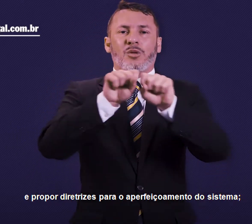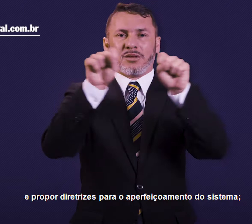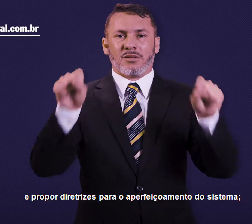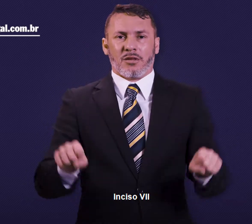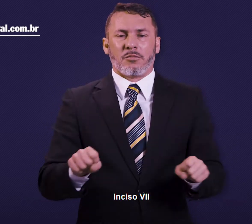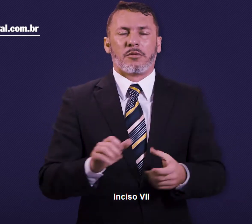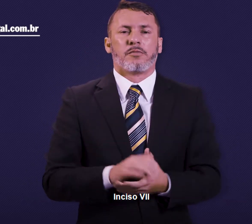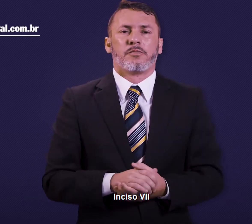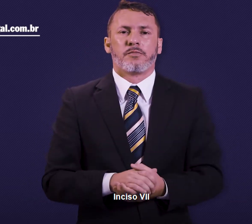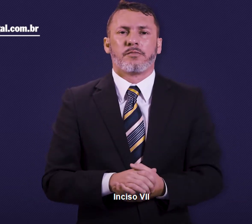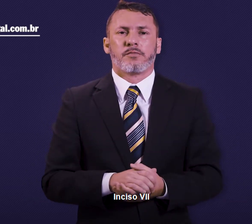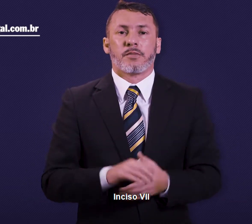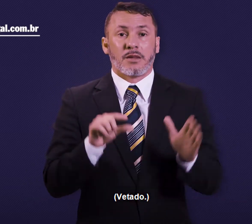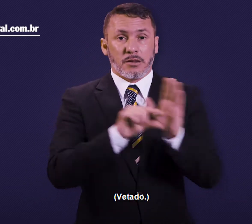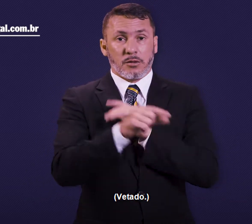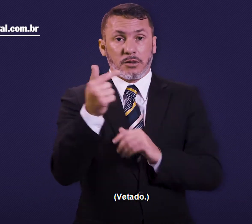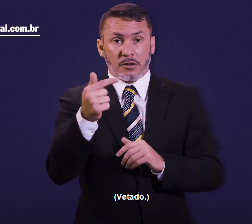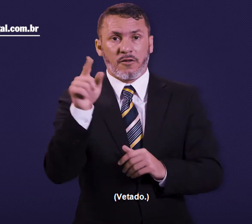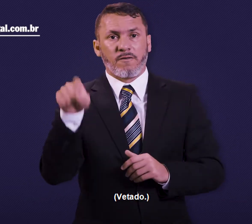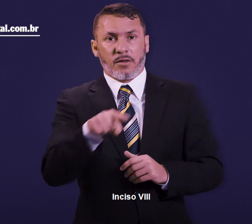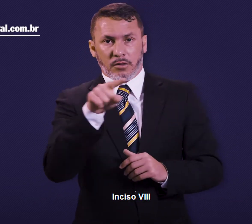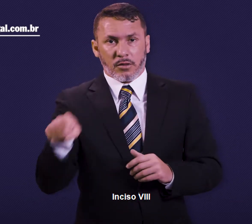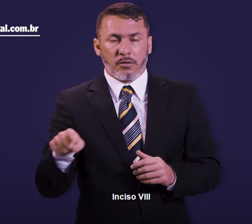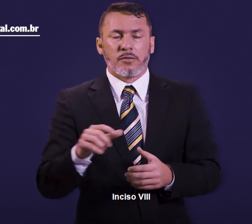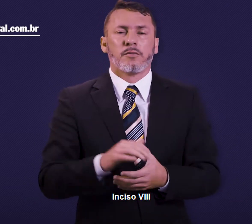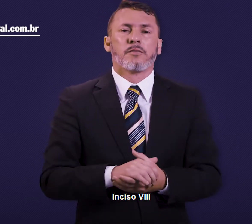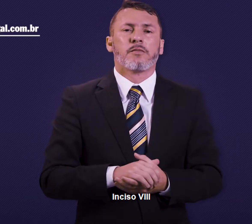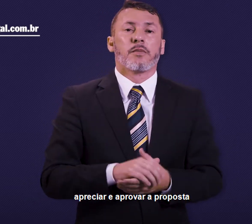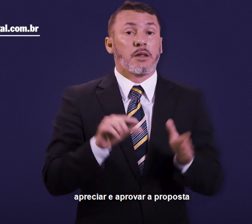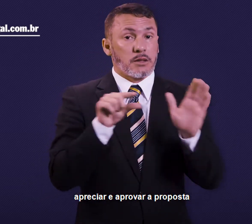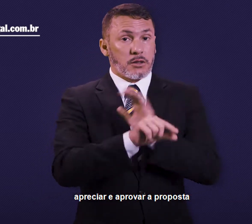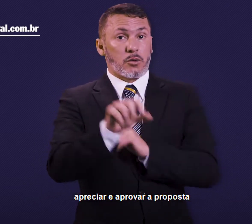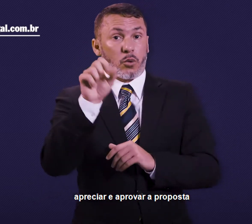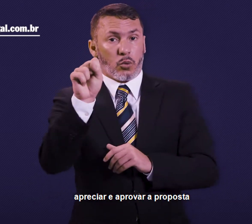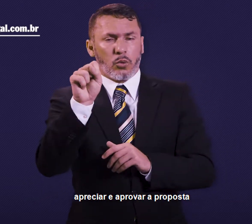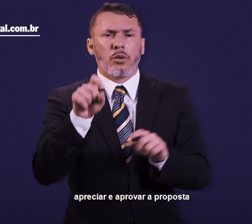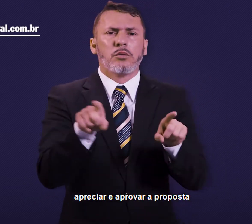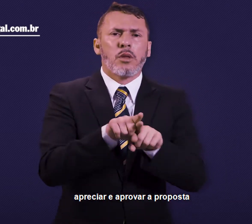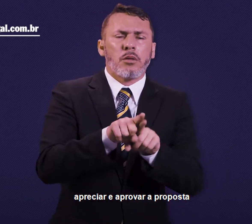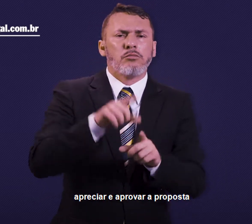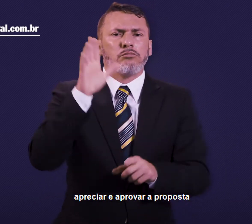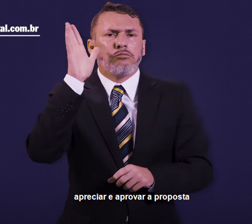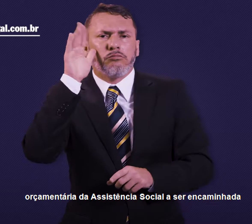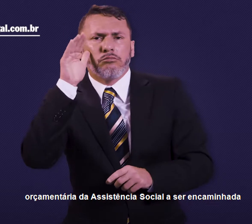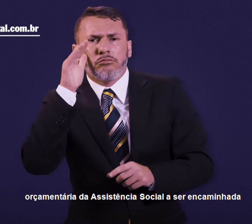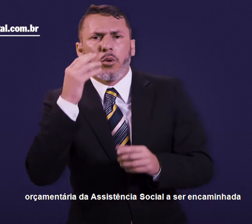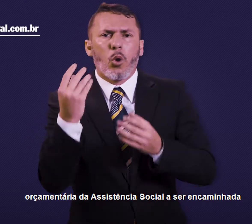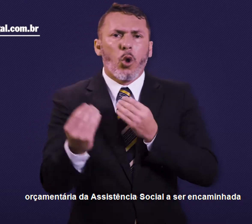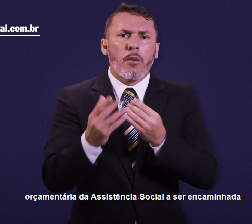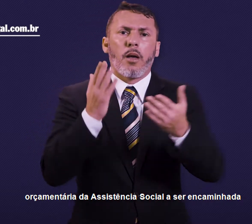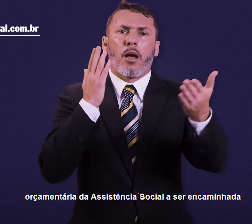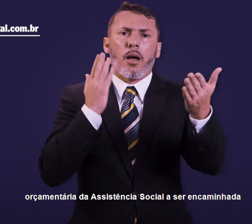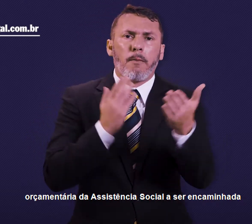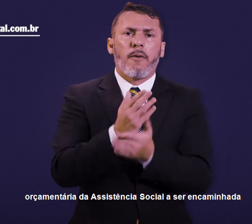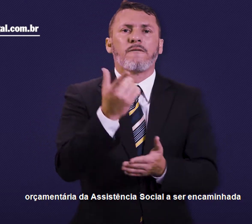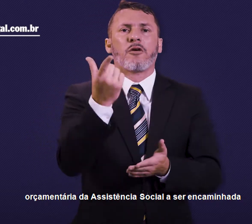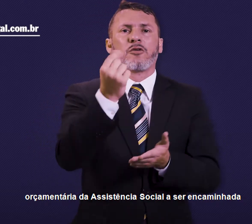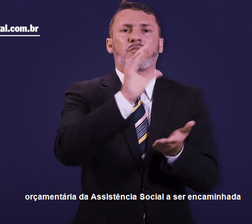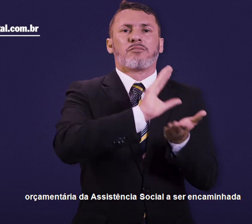sistema. Inciso 7. Vetado. Inciso 8. Apreciar e aprovar a proposta orçamentária de assistência social a